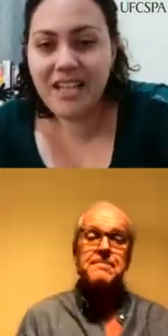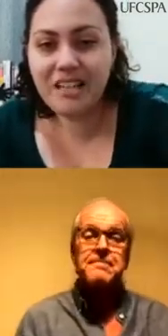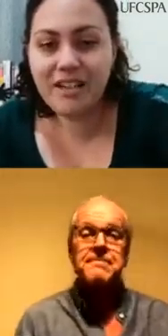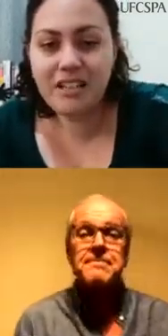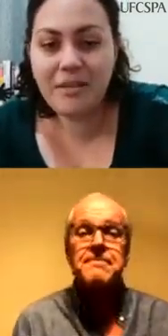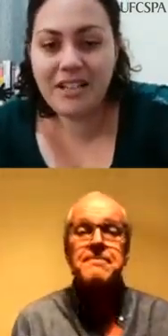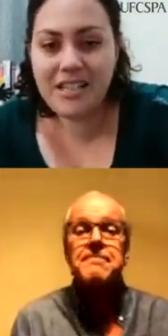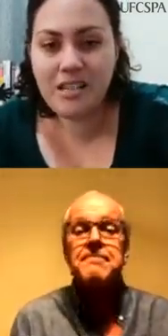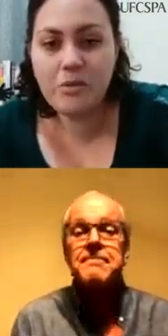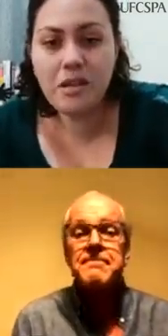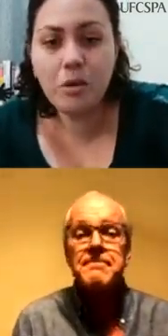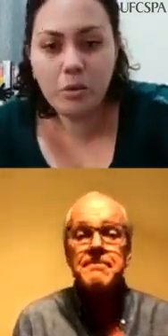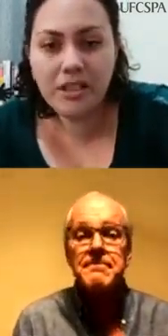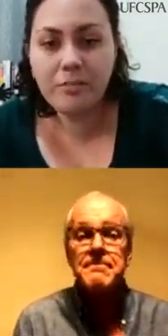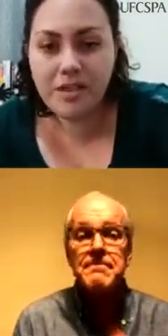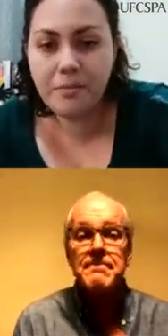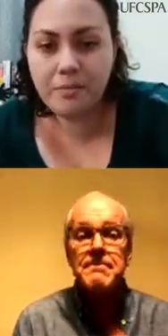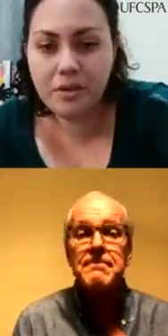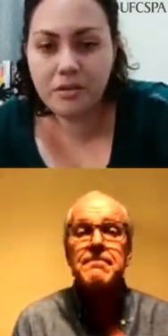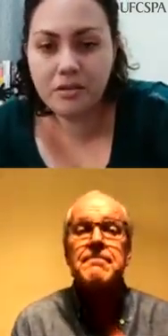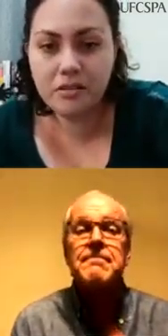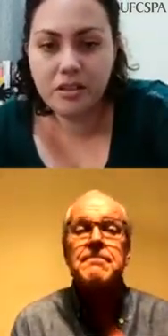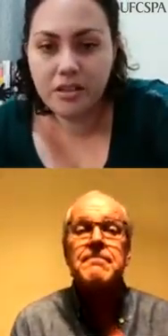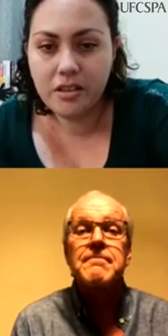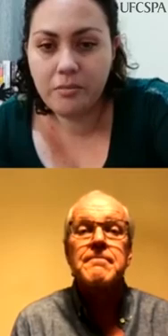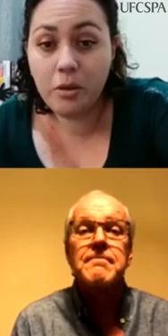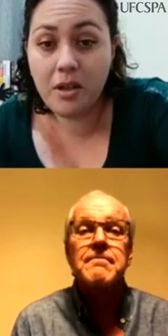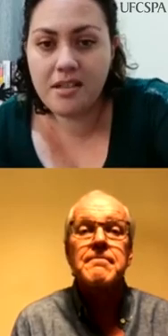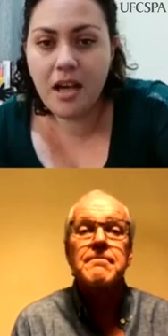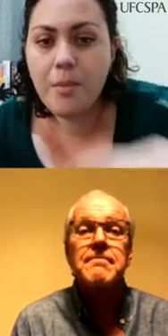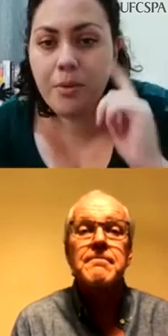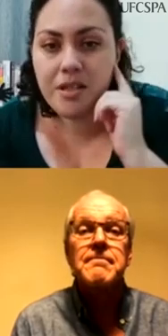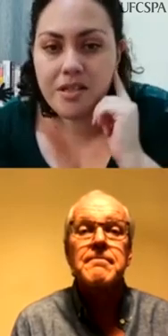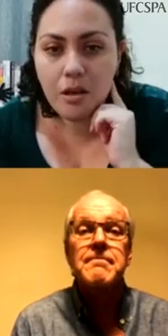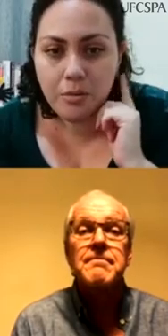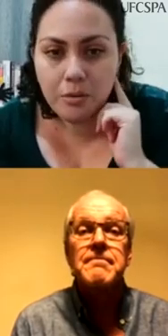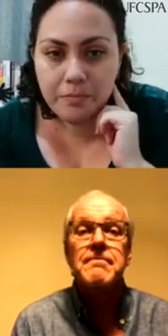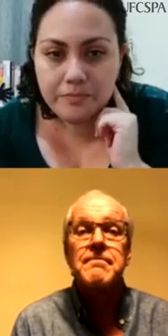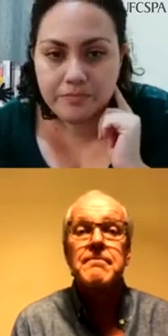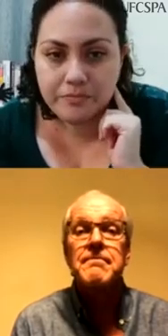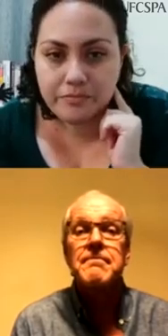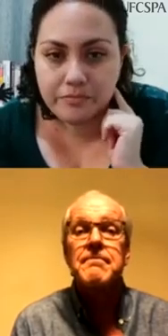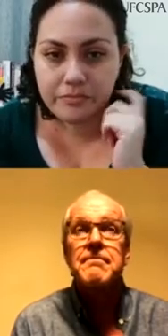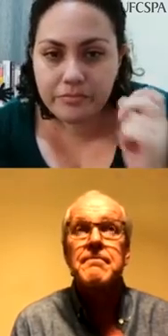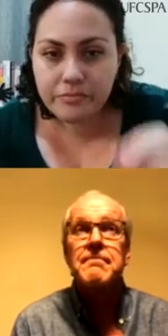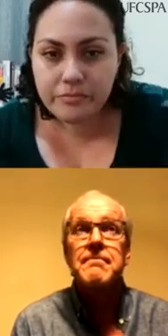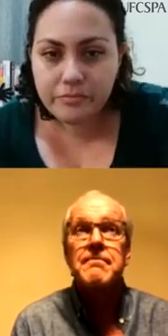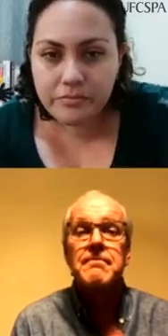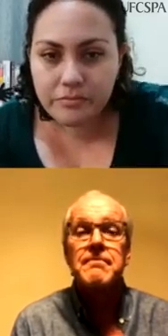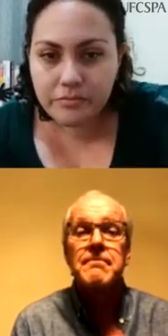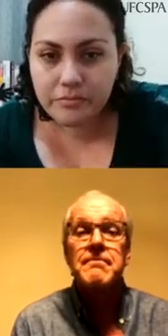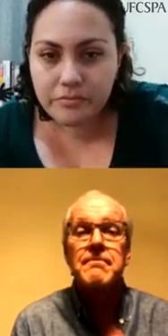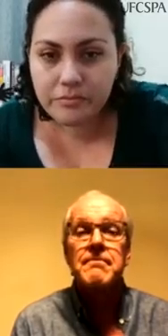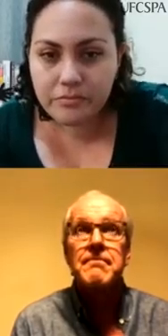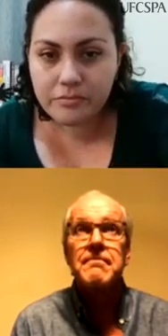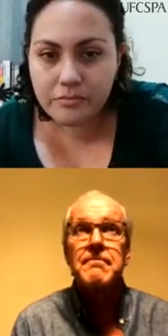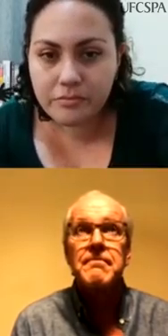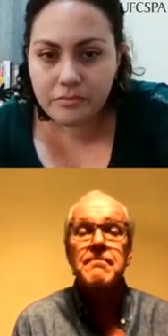Né, que ela fala da marcação ser boa, né, por ser pelo WhatsApp, por exemplo.